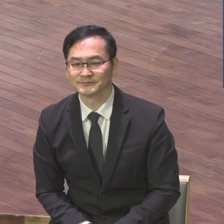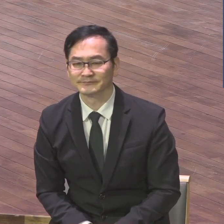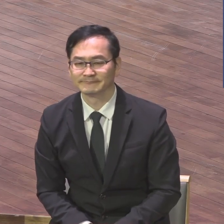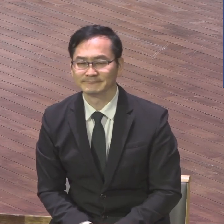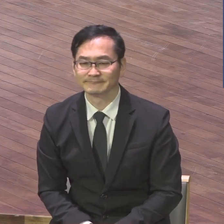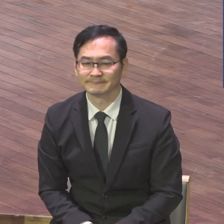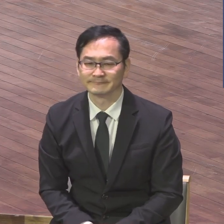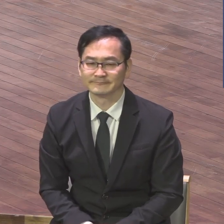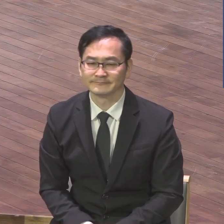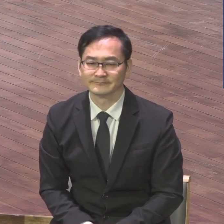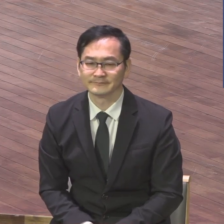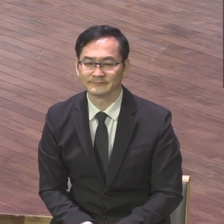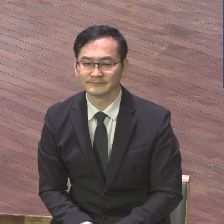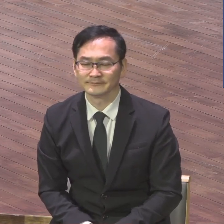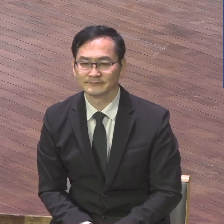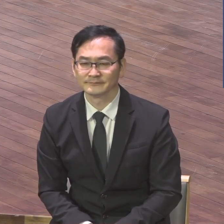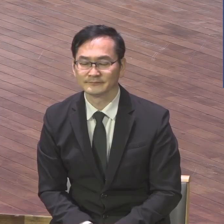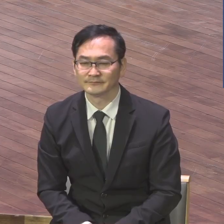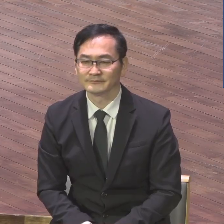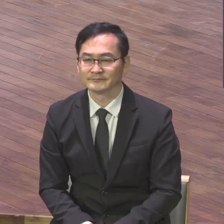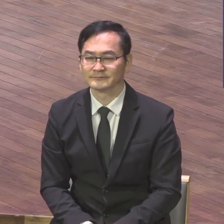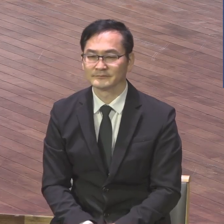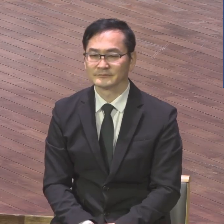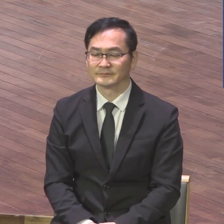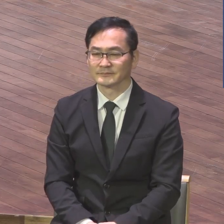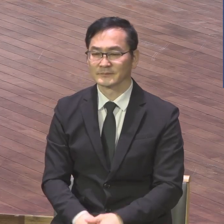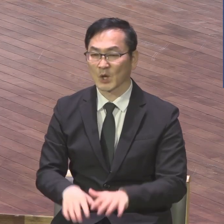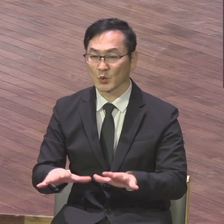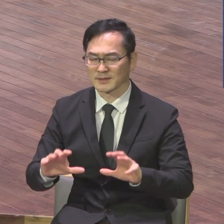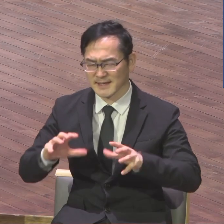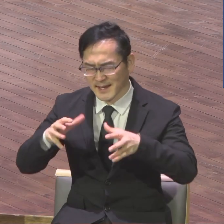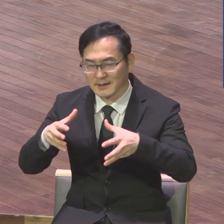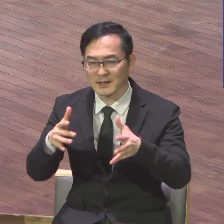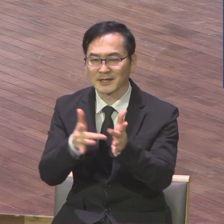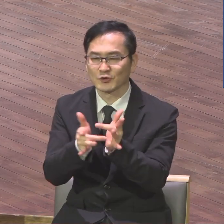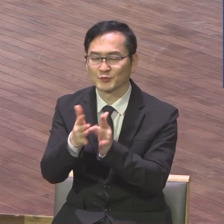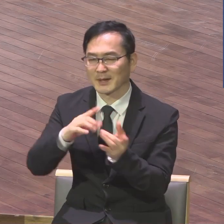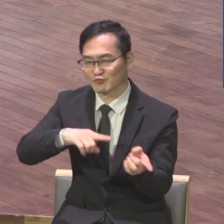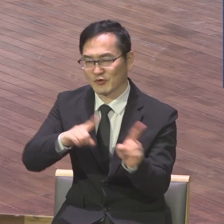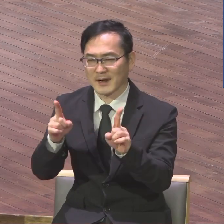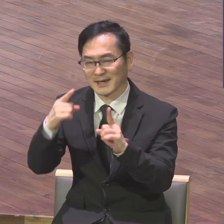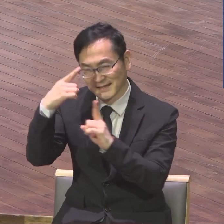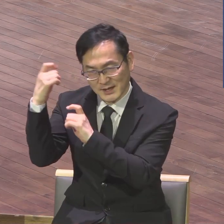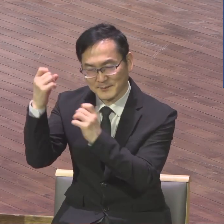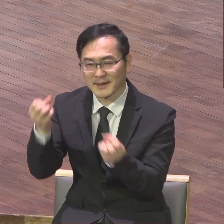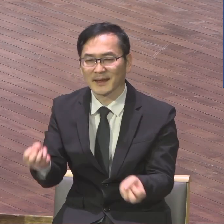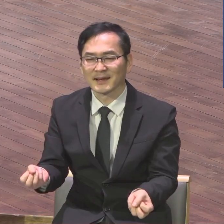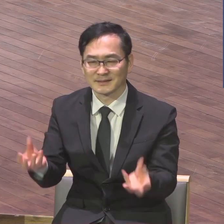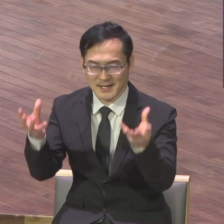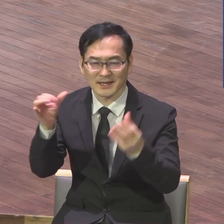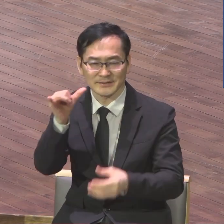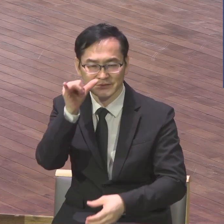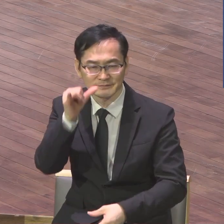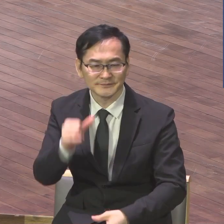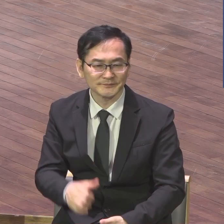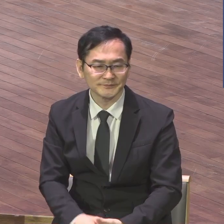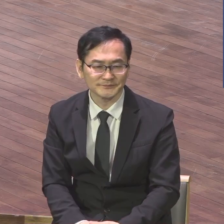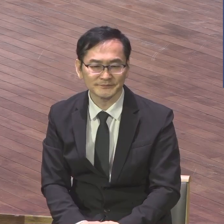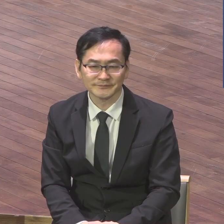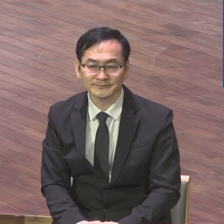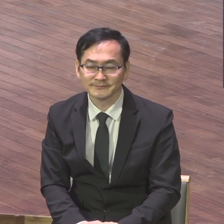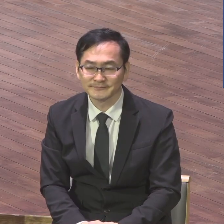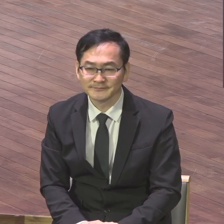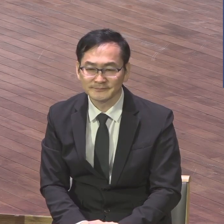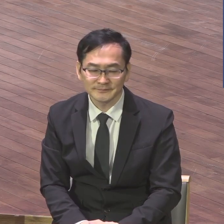오늘은 전 세계적으로 그렇게 예수님의 부활을 기념하는 부활주일입니다.